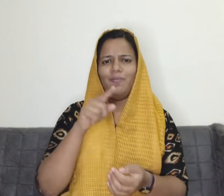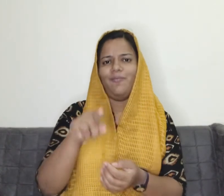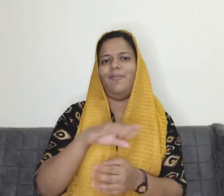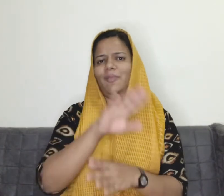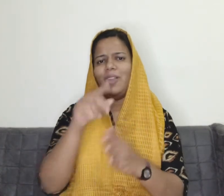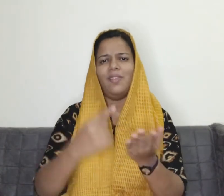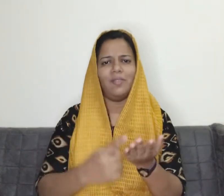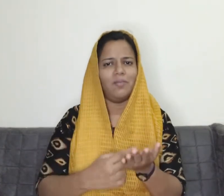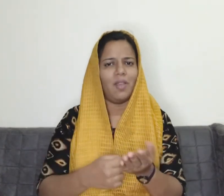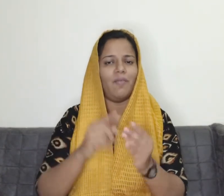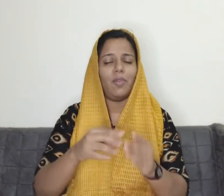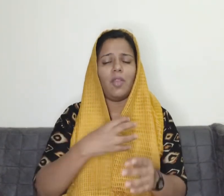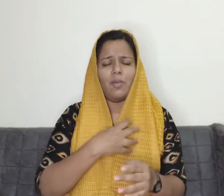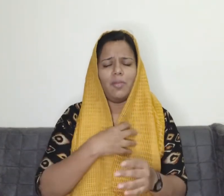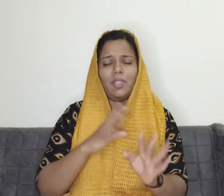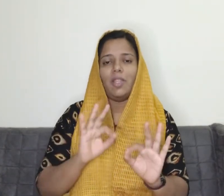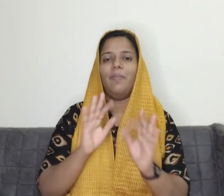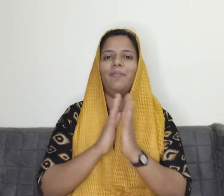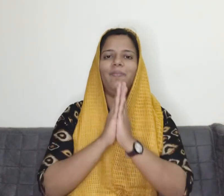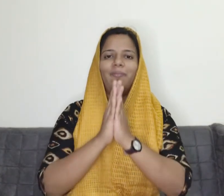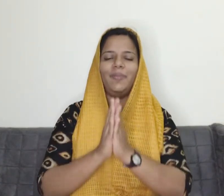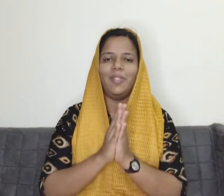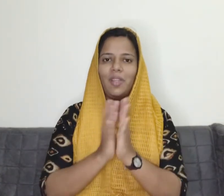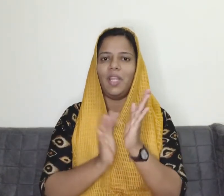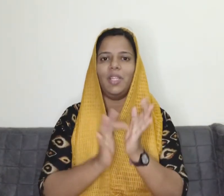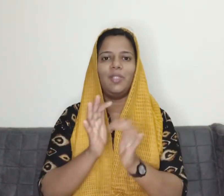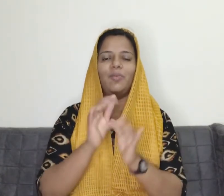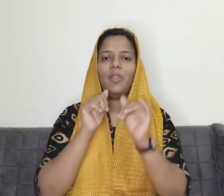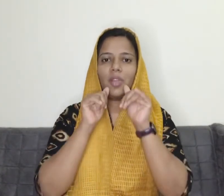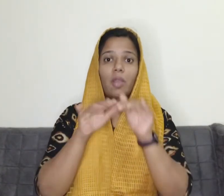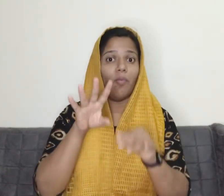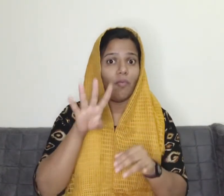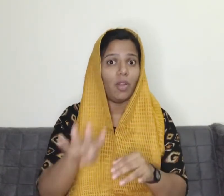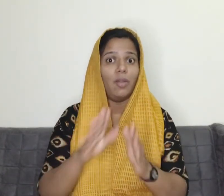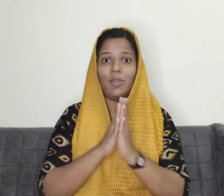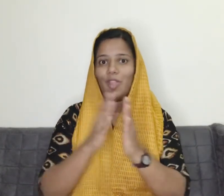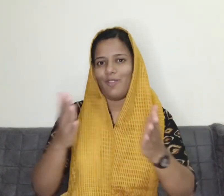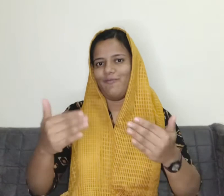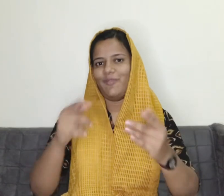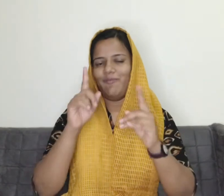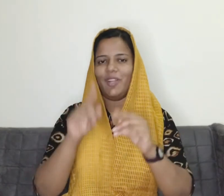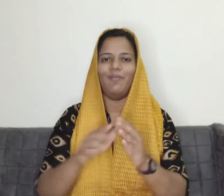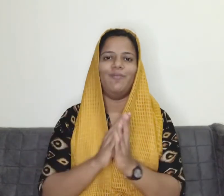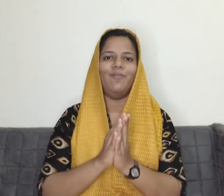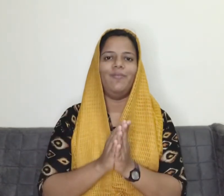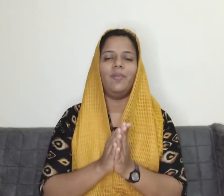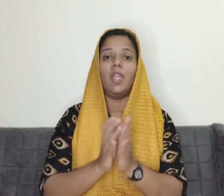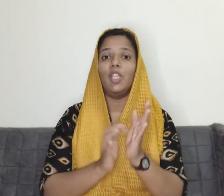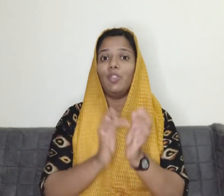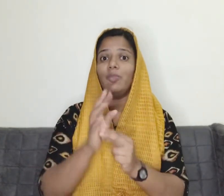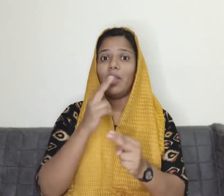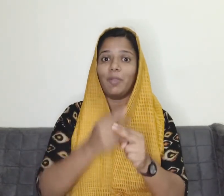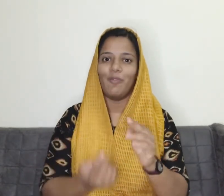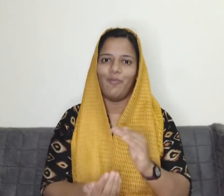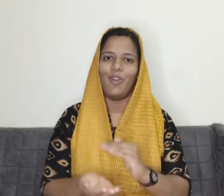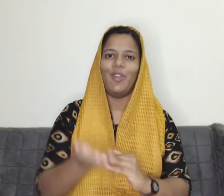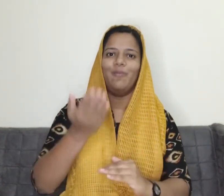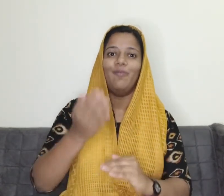ഓരോരുത്തരെയും ഇടയാക്കട്ടെ എന്ന് ആത്മാർത്ഥമായിട്ട് പ്രാർത്ഥിക്കുന്നു. കർത്താവ് അനുഗ്രഹിക്കട്ടെ. വൈകിട്ടത്തെ മീറ്റിംഗ് പങ്കെടുക്കണം കേട്ടോ. ഓക്കെ, യേശുവിൻ്റെ നാമത്തിൽ നമ്മൾ